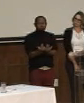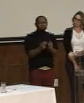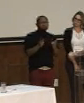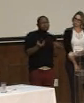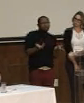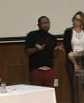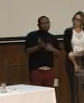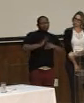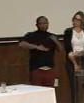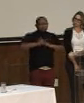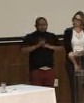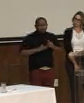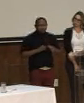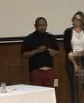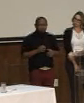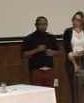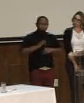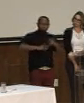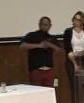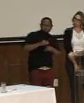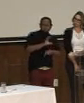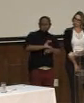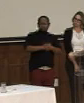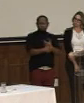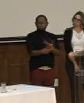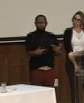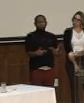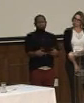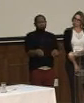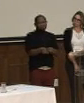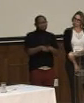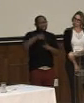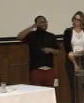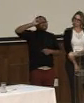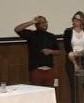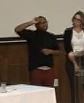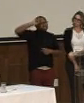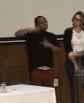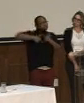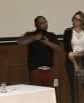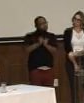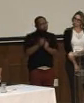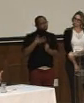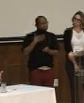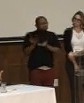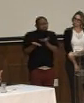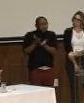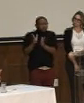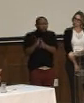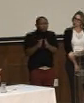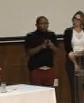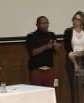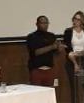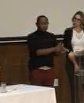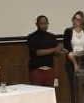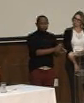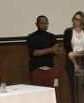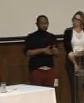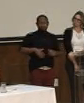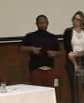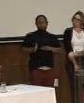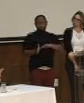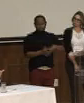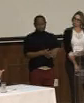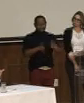como no tratamento no dia a dia. Em relação aos docentes, nós